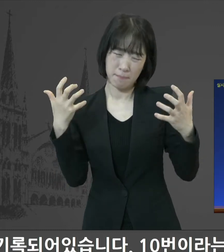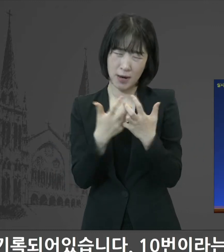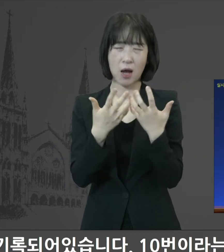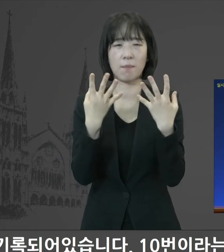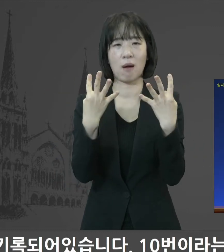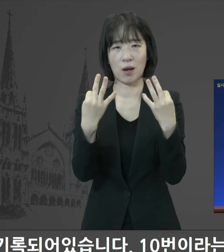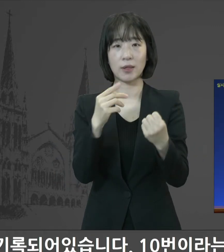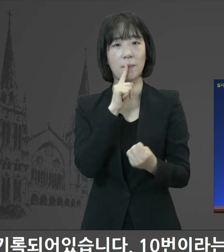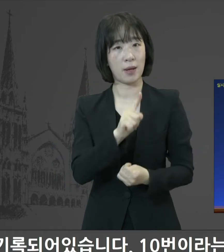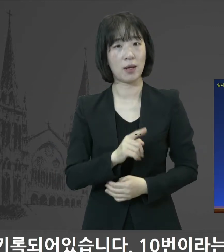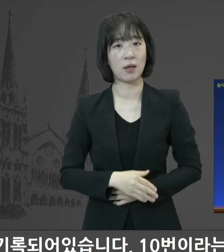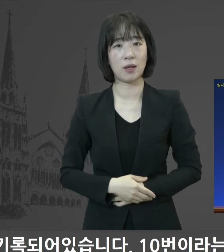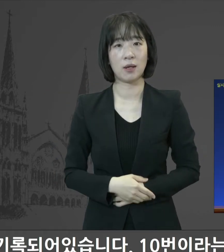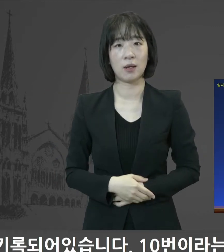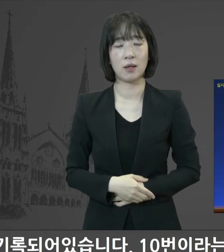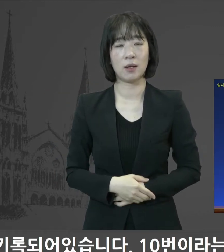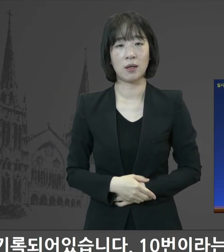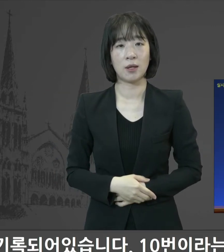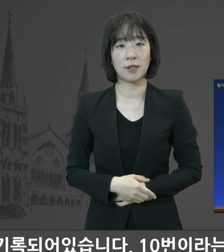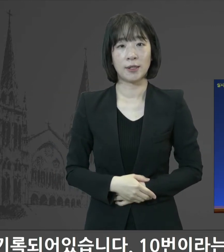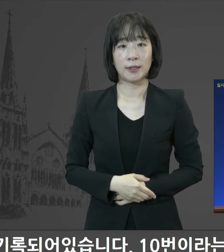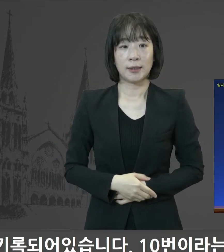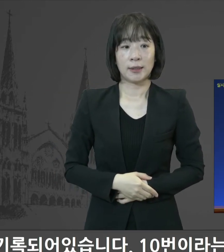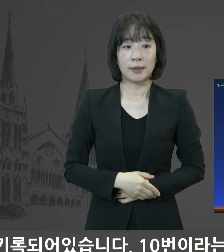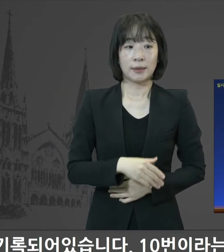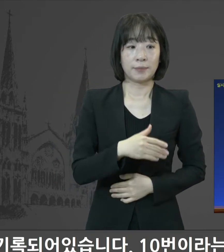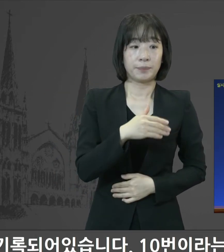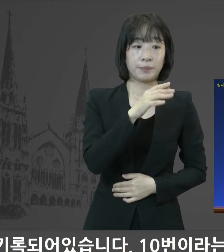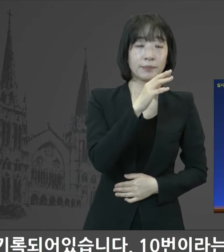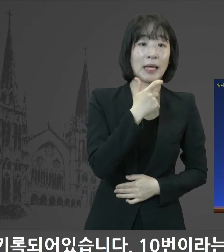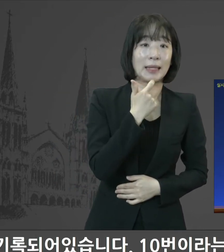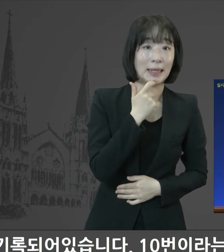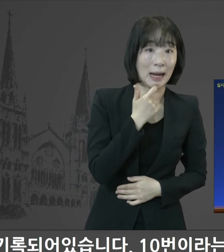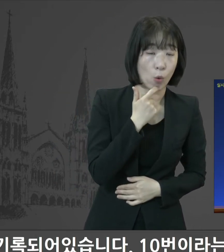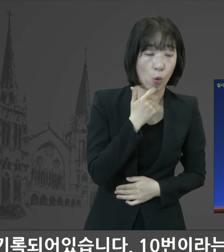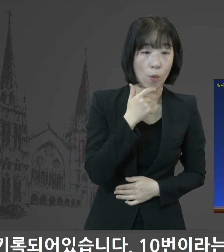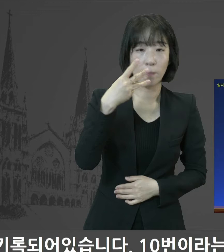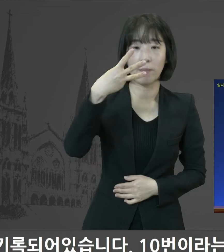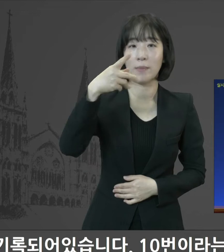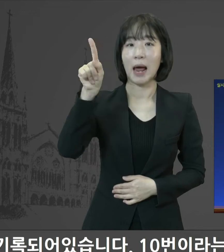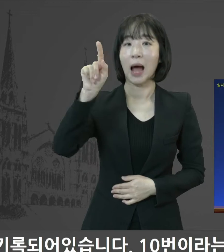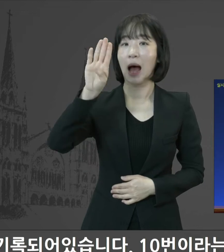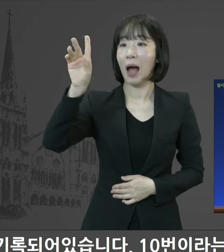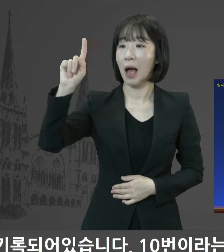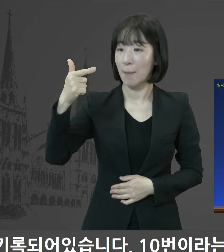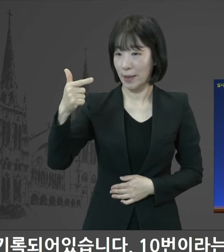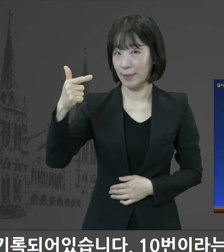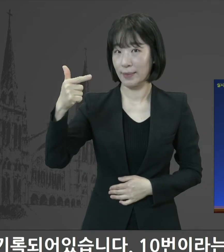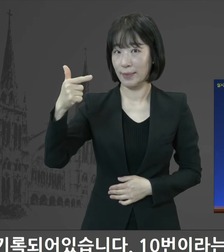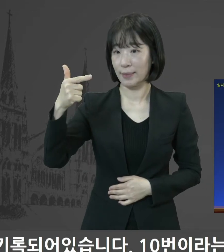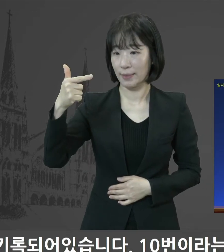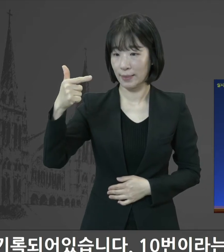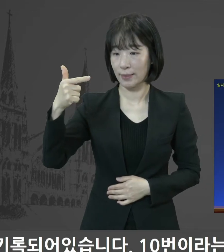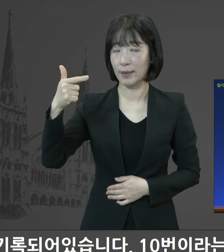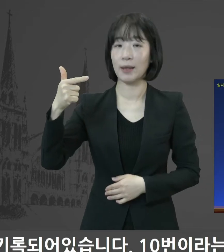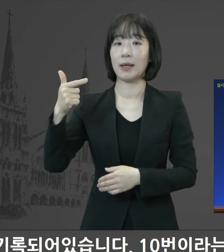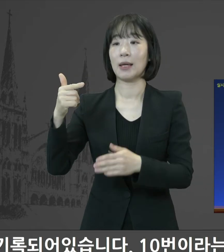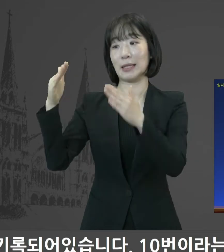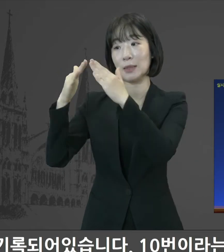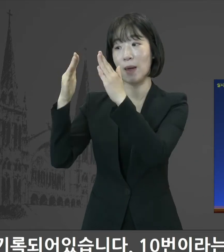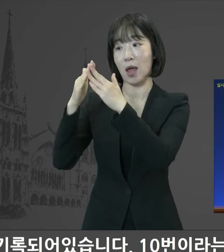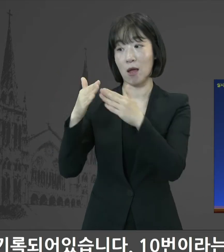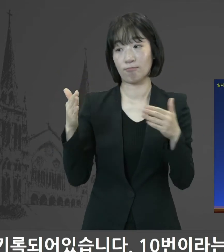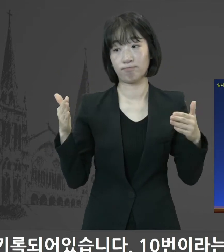설명하는 상징인데, 야곱이 라반의 집에 갔을 때 라반이 야곱을 이렇게 속이죠. 야곱의 이렇게